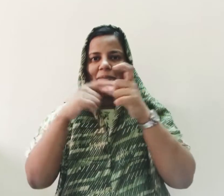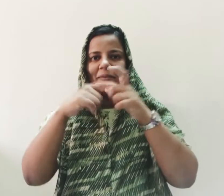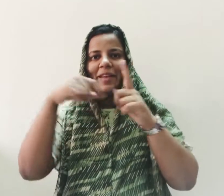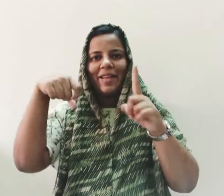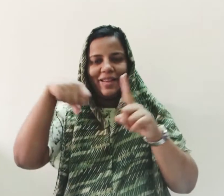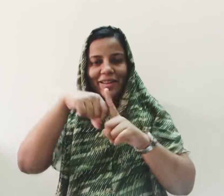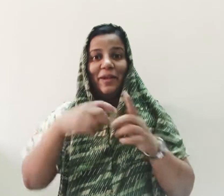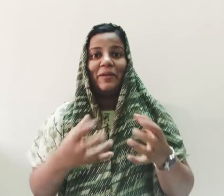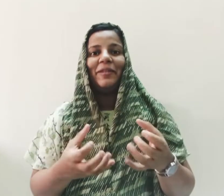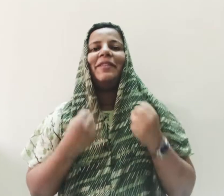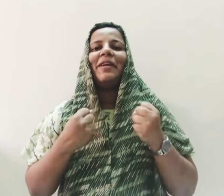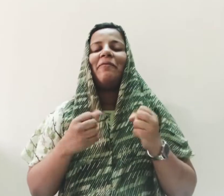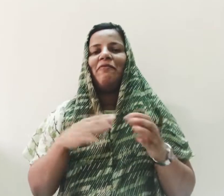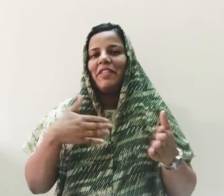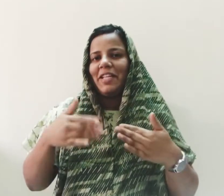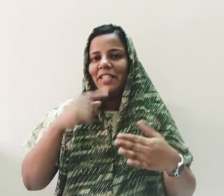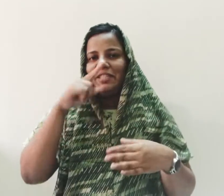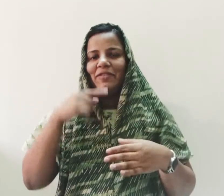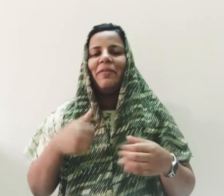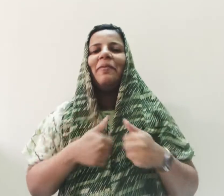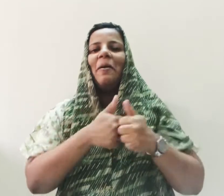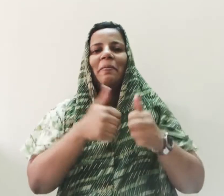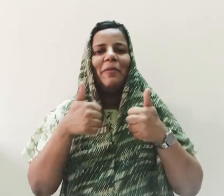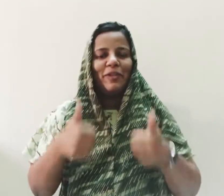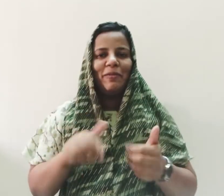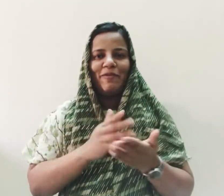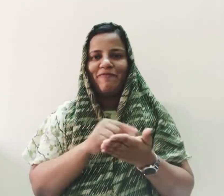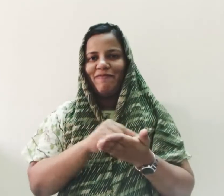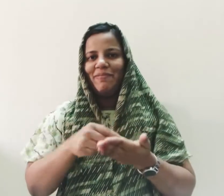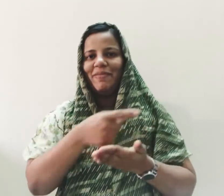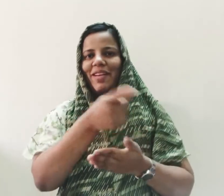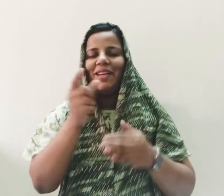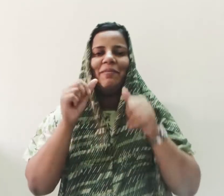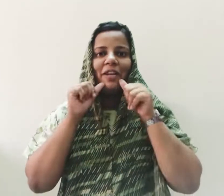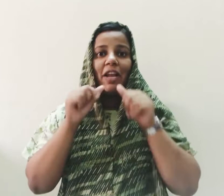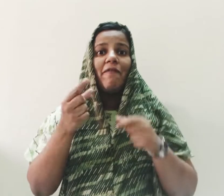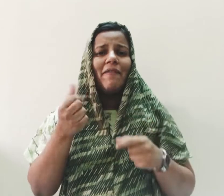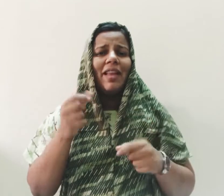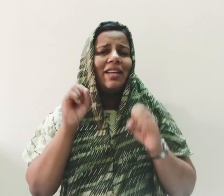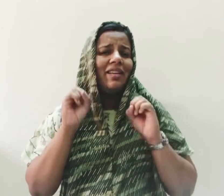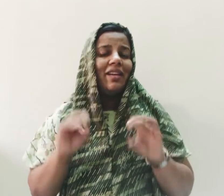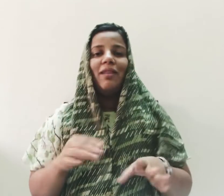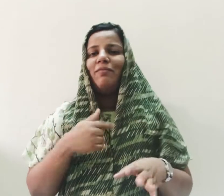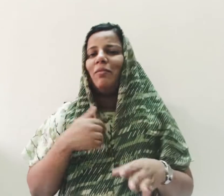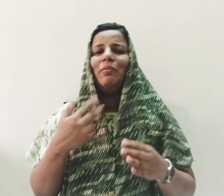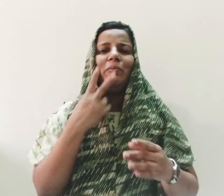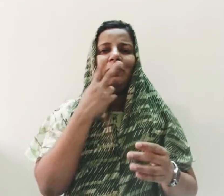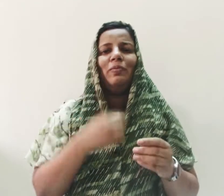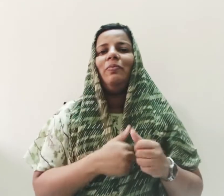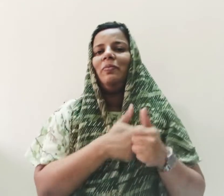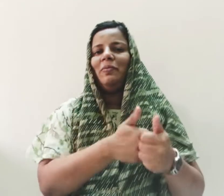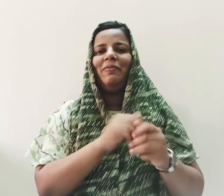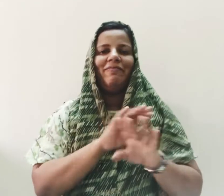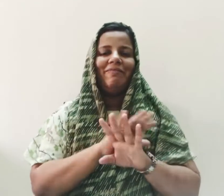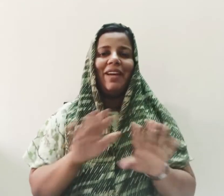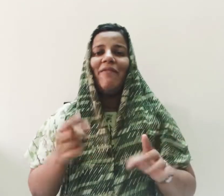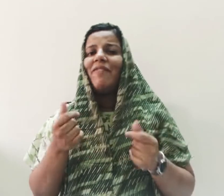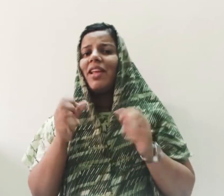പ്രാപിക്കുക, അസാധാരണ ജീവിതം നയിക്കുവാൻ കഴിയും. ഈ വചനത്താൽ കർത്താവ് നിങ്ങളെ അനുഗ്രഹിക്കട്ടെ. വാല്യൂ ഇല്ലാത്ത സാധനങ്ങളുടെ പുറകെ പോകരുത്,